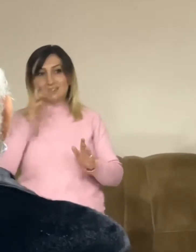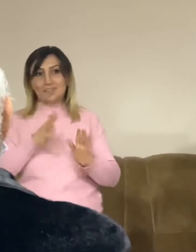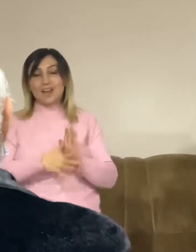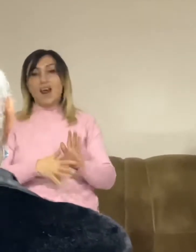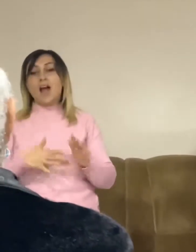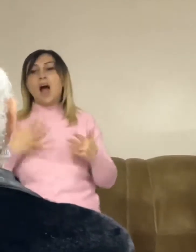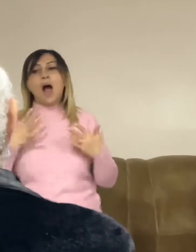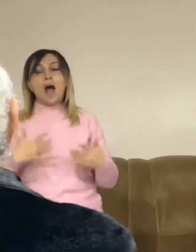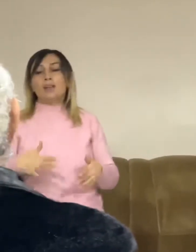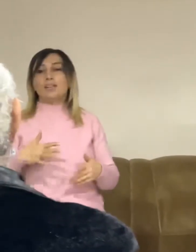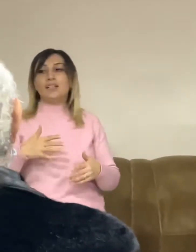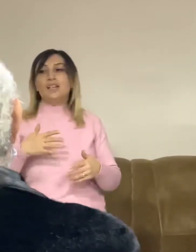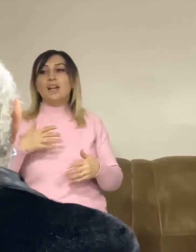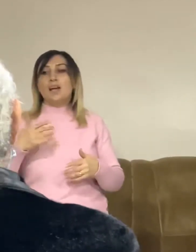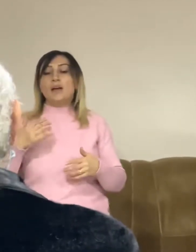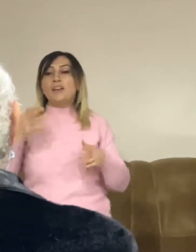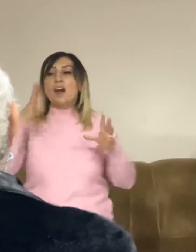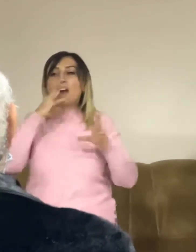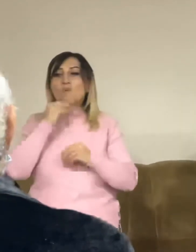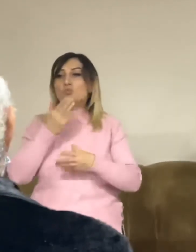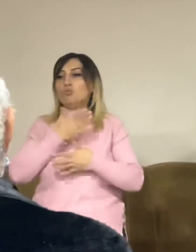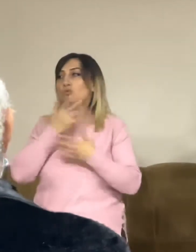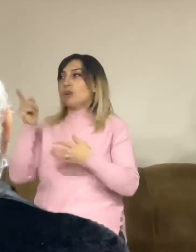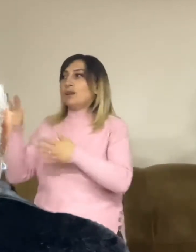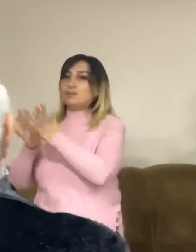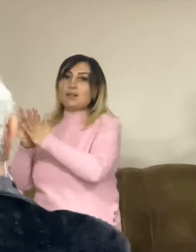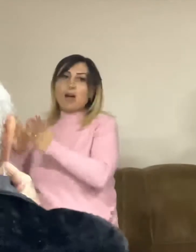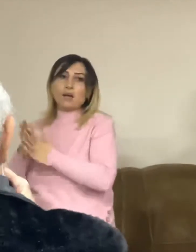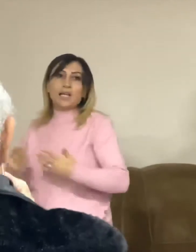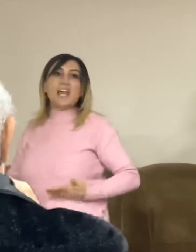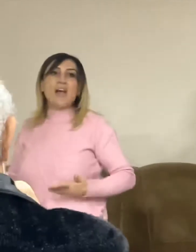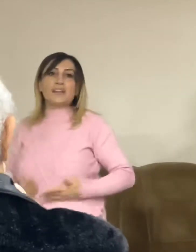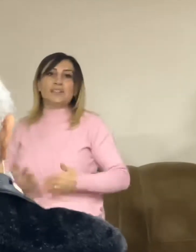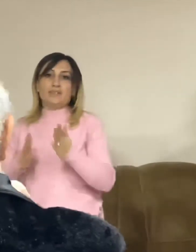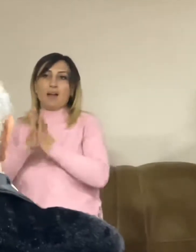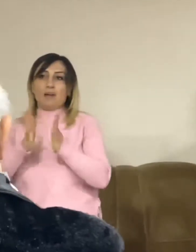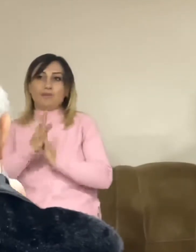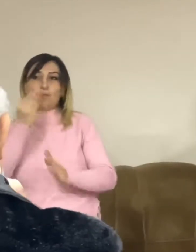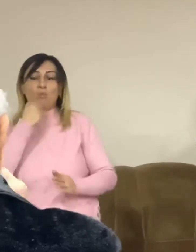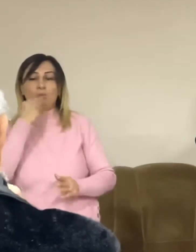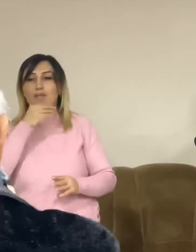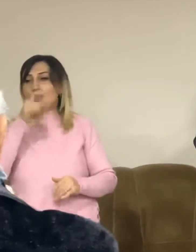չունենք մոտենալու կենաց ծառին Ինչ արեց Աստված, հաջորդ նկարը դնենք։